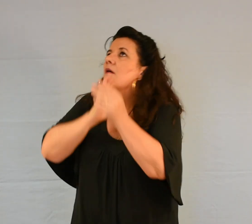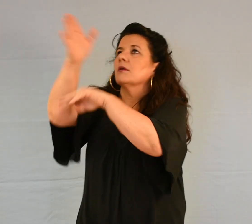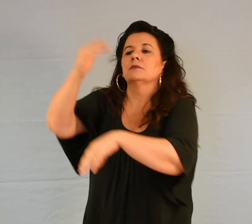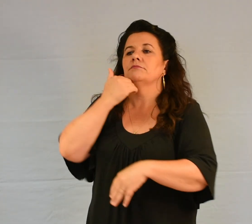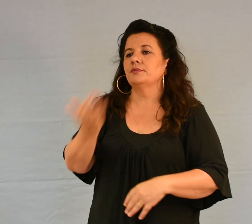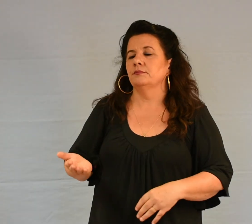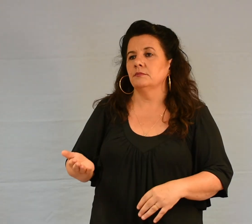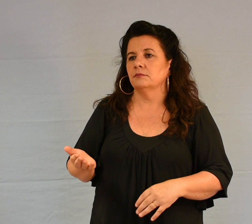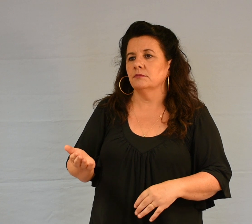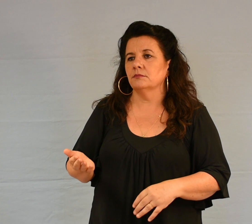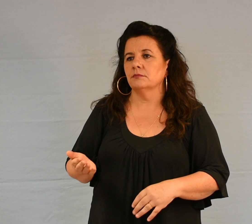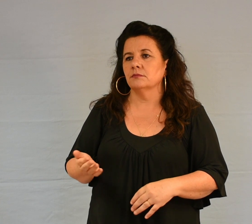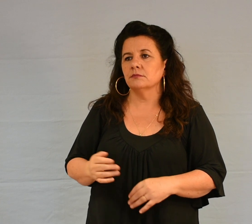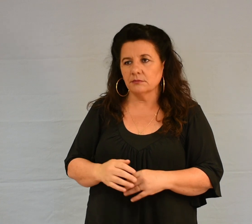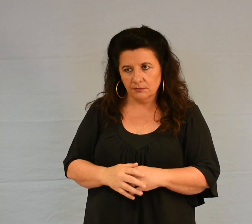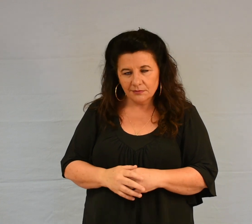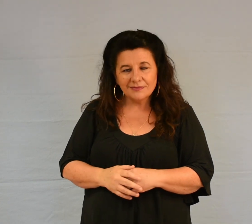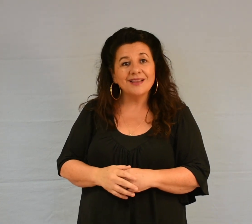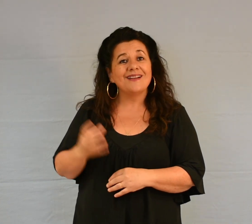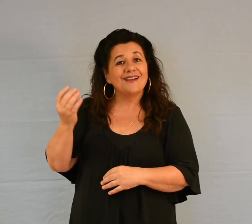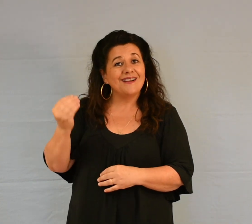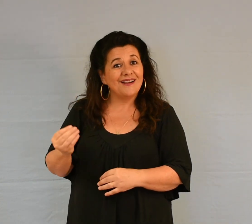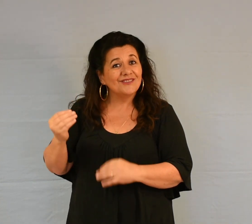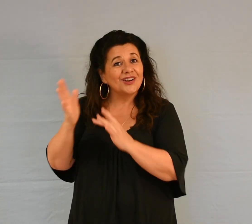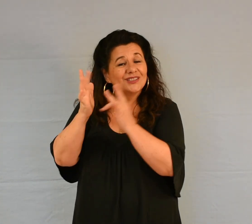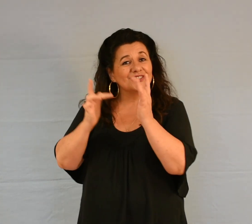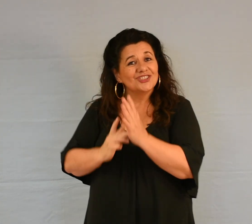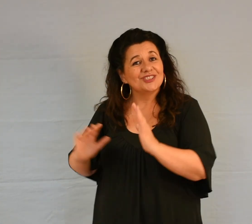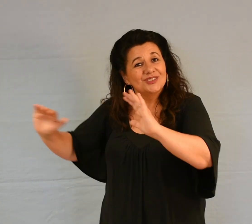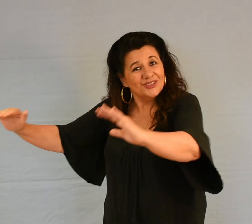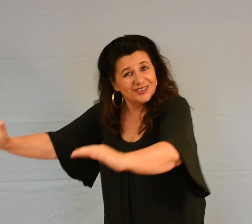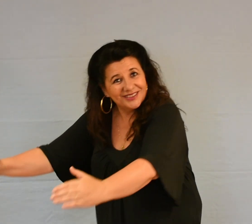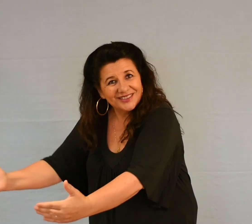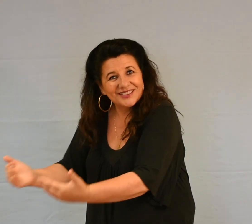Il les embrassait et les bénissait en leur imposant les mains.